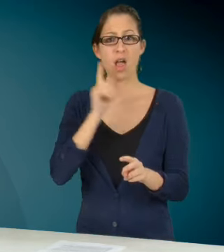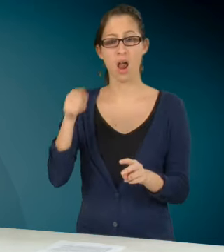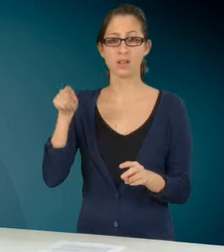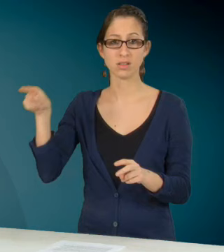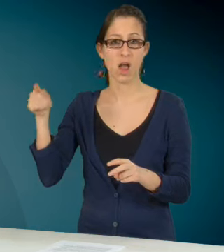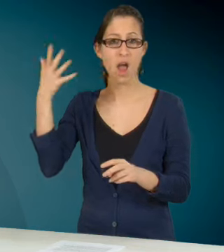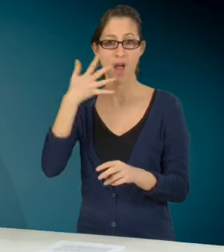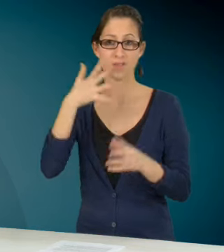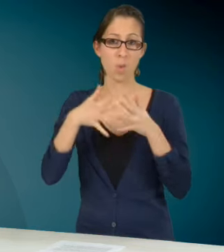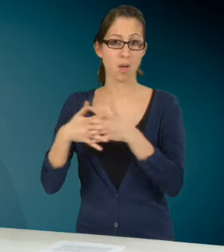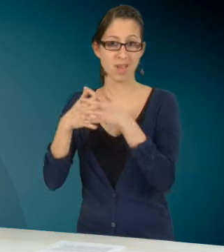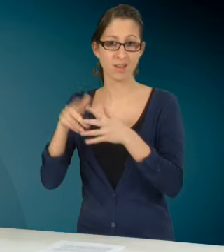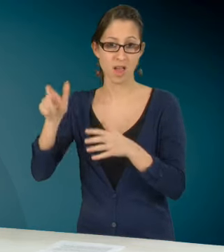aus afro amerikaner